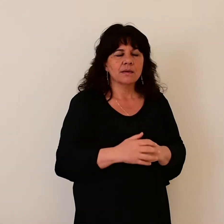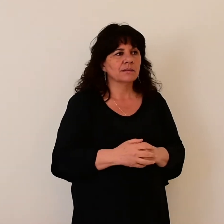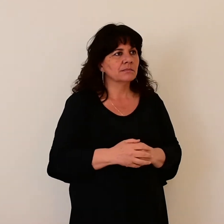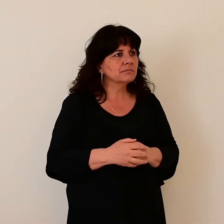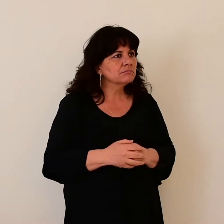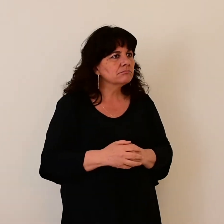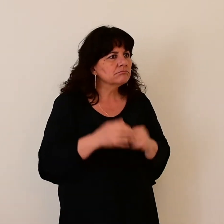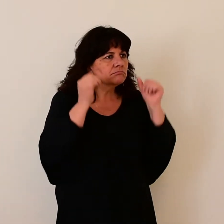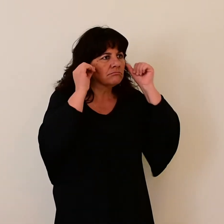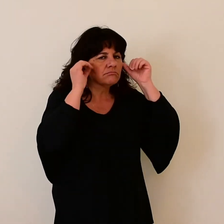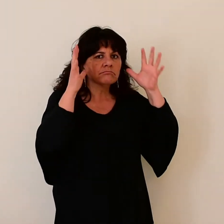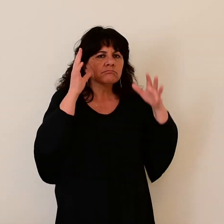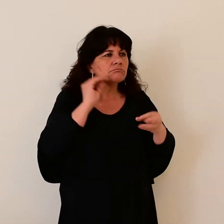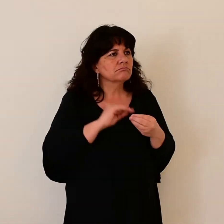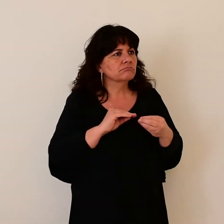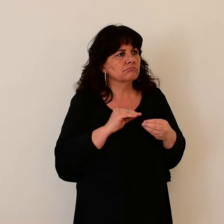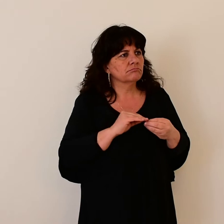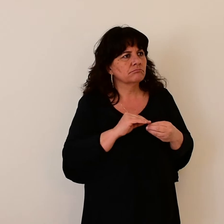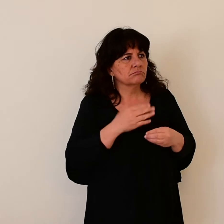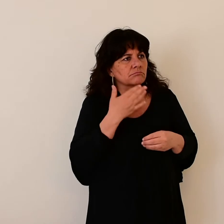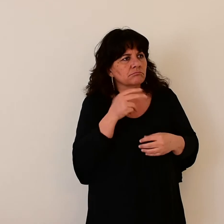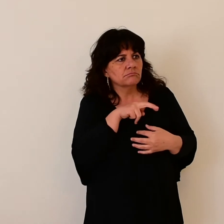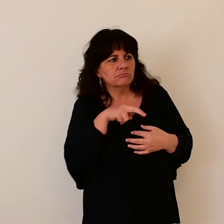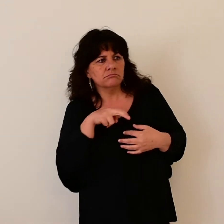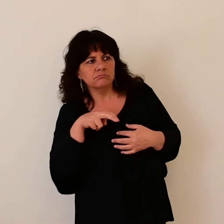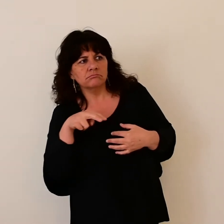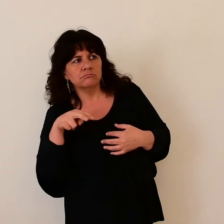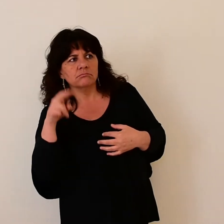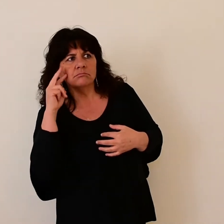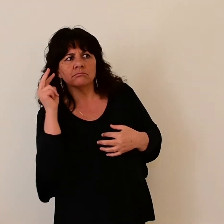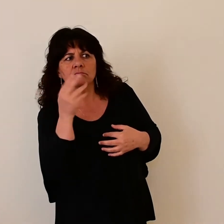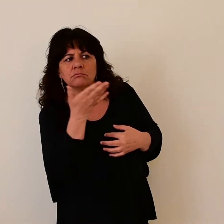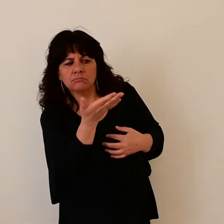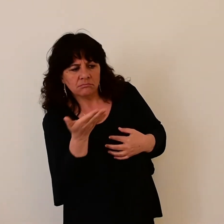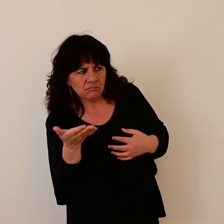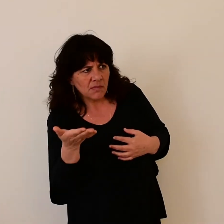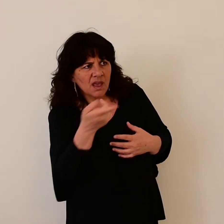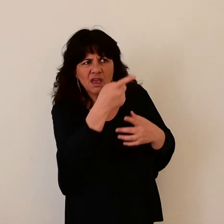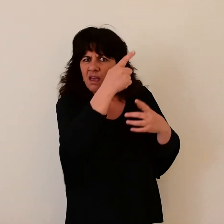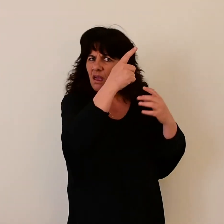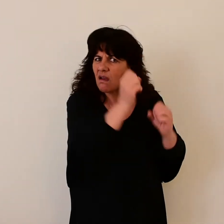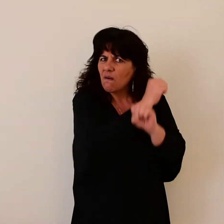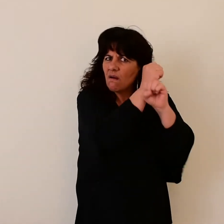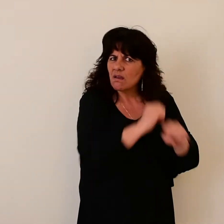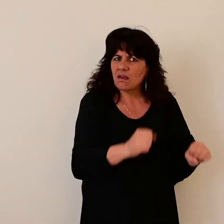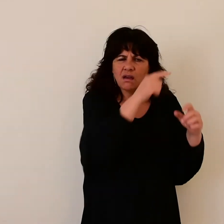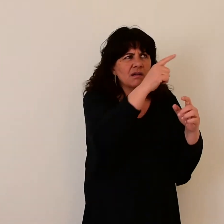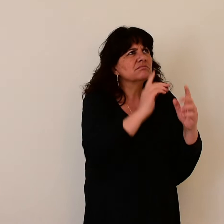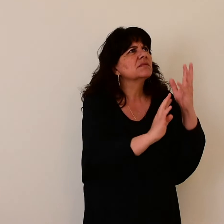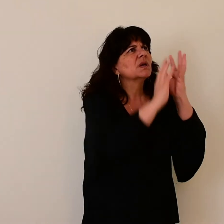Moïse se dit alors, « Je vais faire un détour pour voir cette chose extraordinaire. Pourquoi le buisson ne se consume-t-il